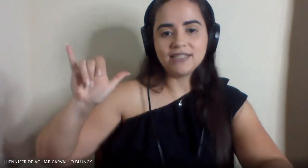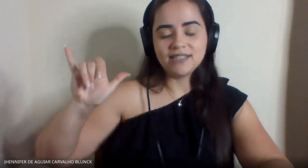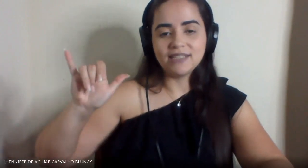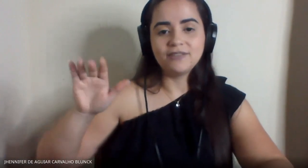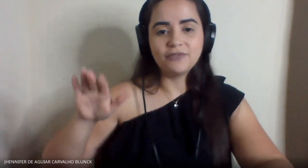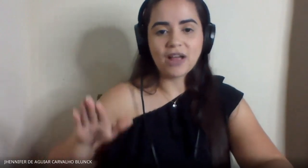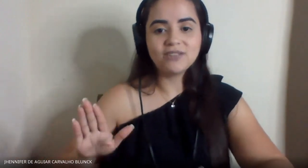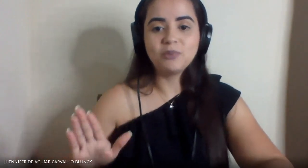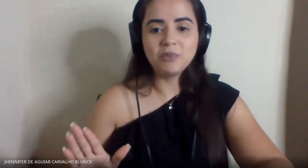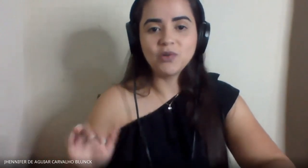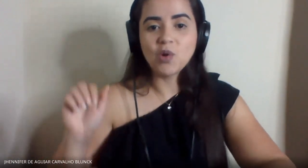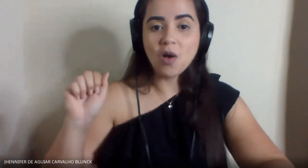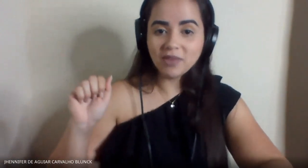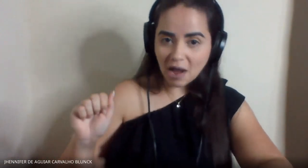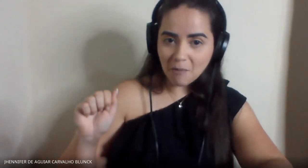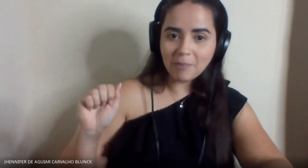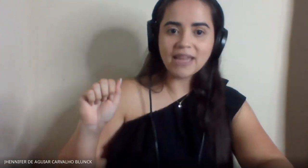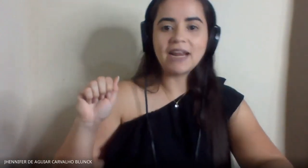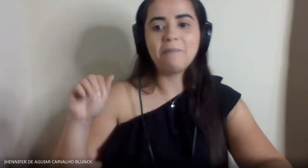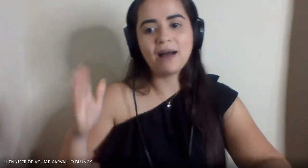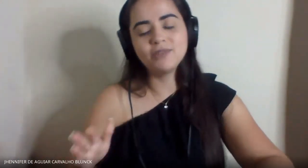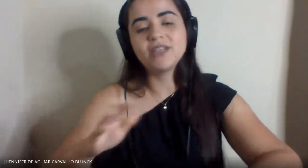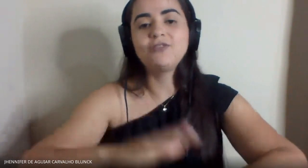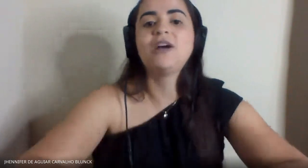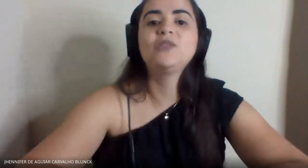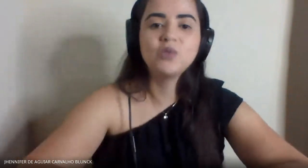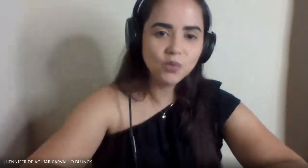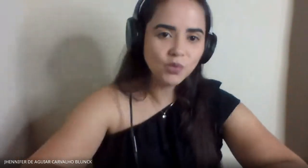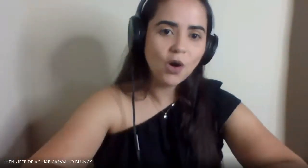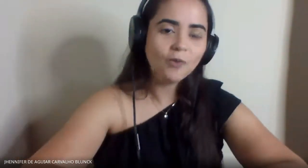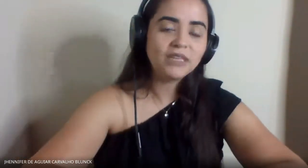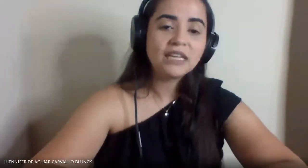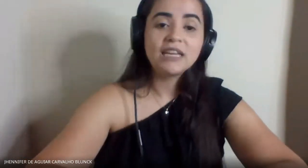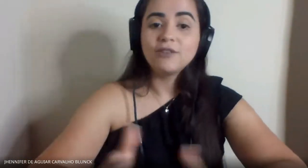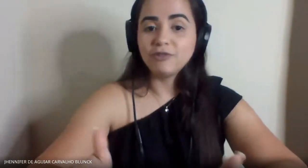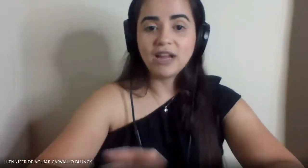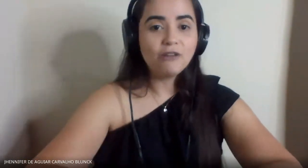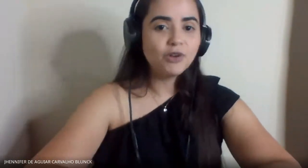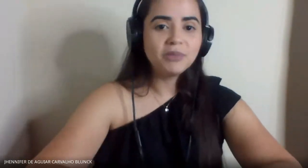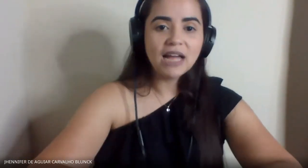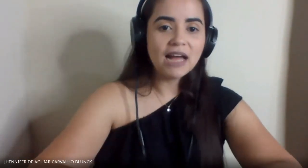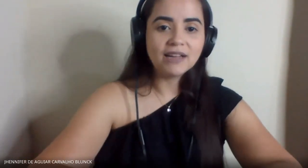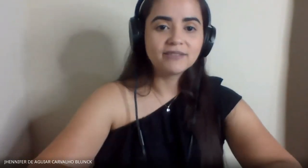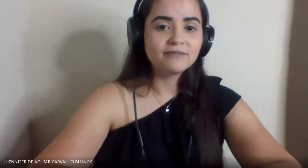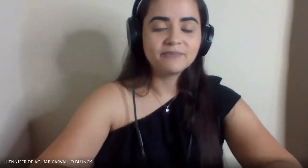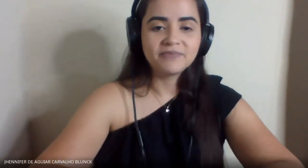Jamile. Faz o primeiro nome, dá uma pequena pausa e faz o segundo nome. Vou falar o